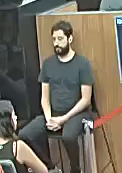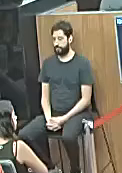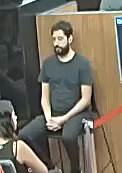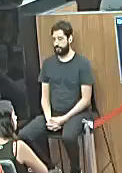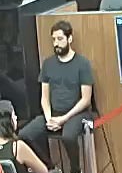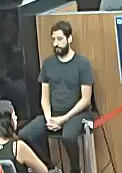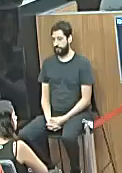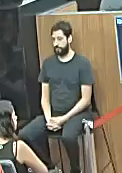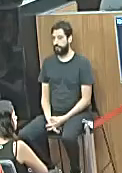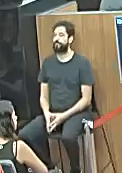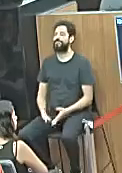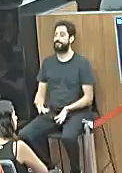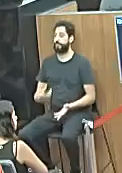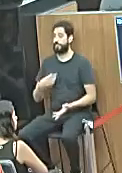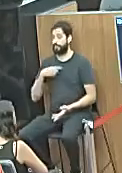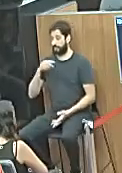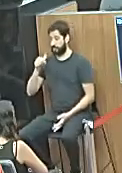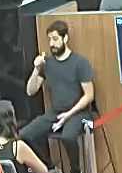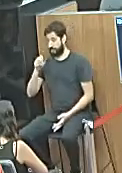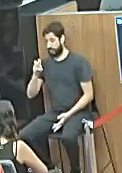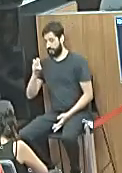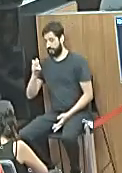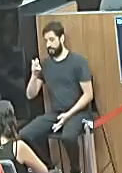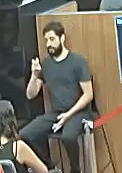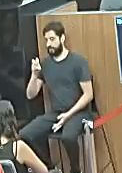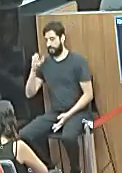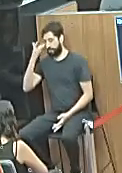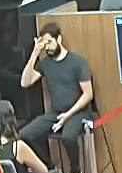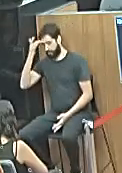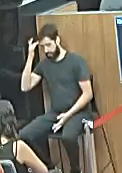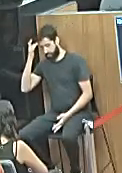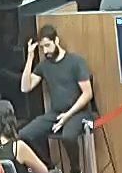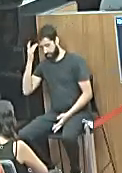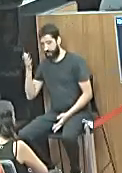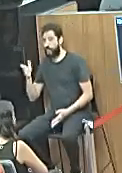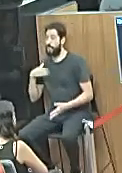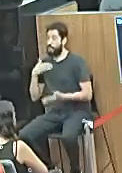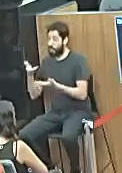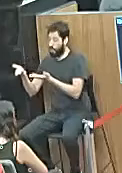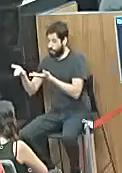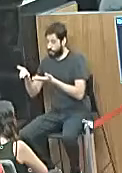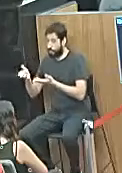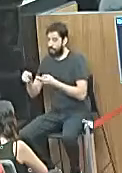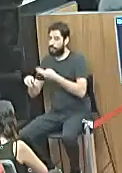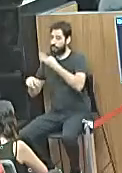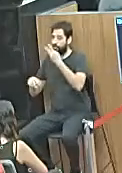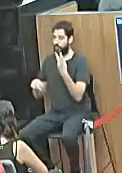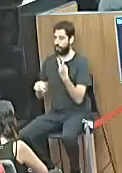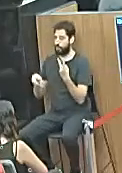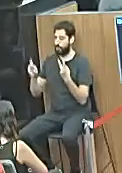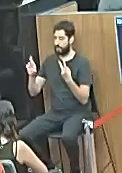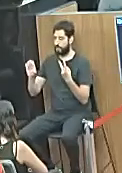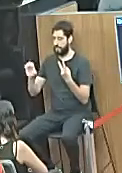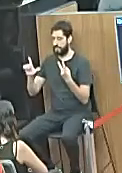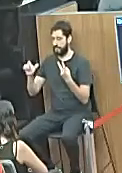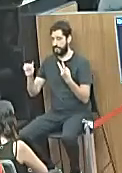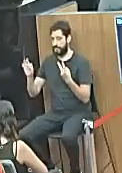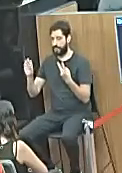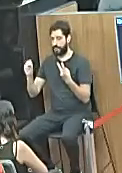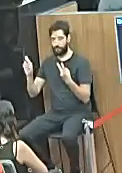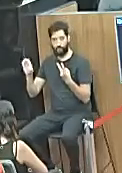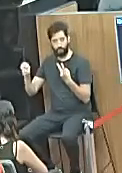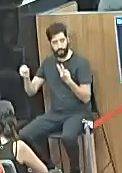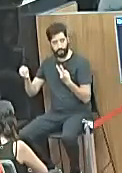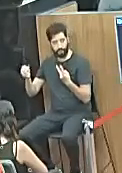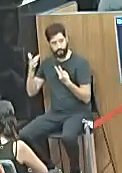são 15 relatores é nós optamos por convidar dois relatores para ficar aqui representando os outros não vai ter espaço